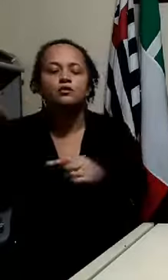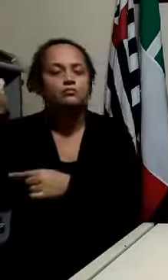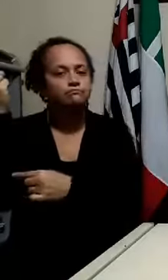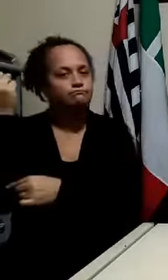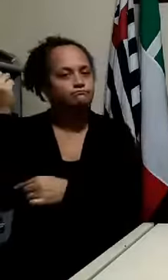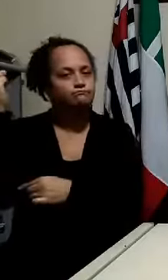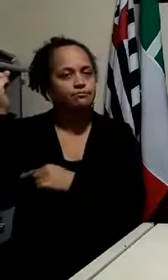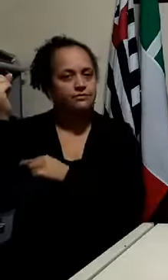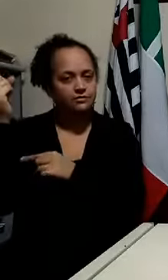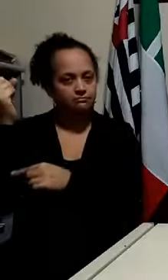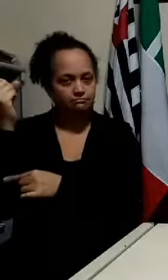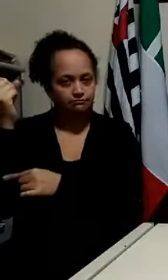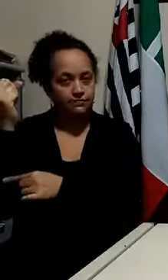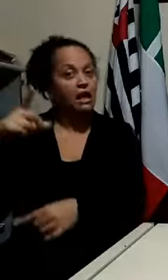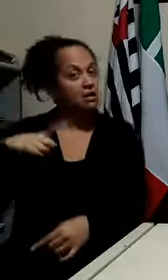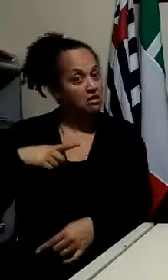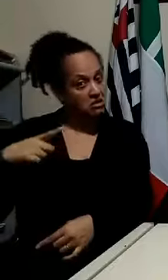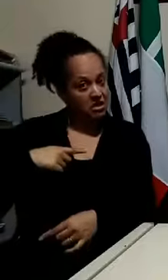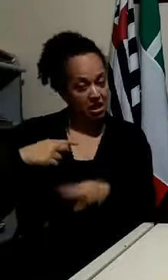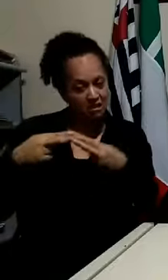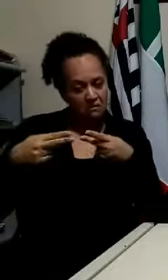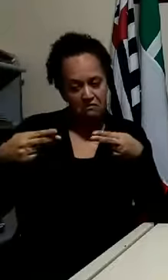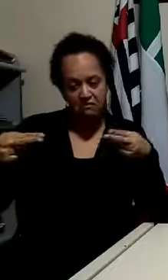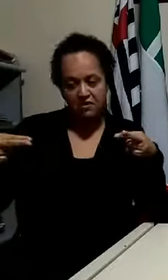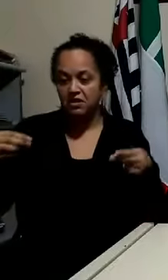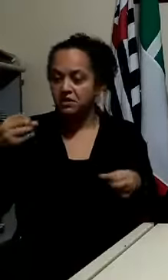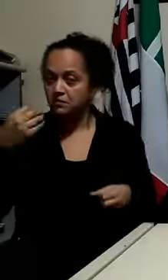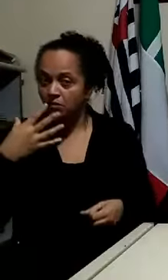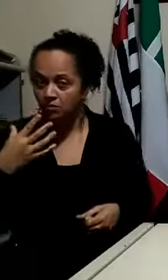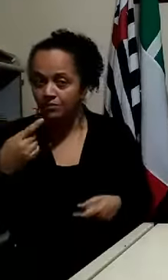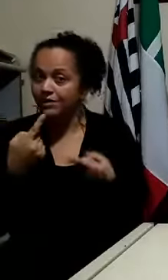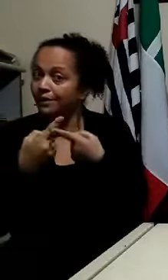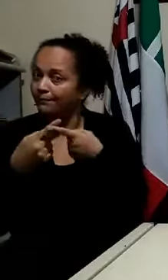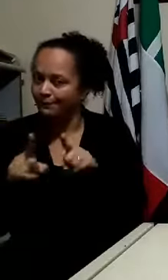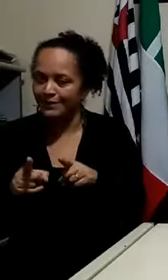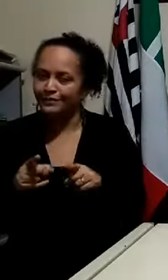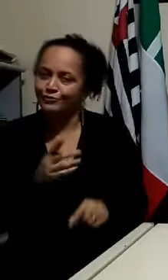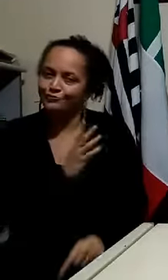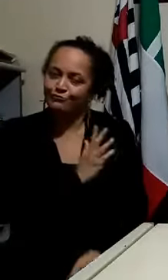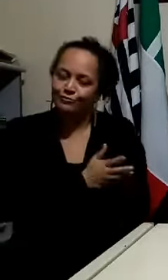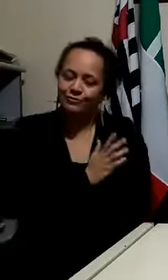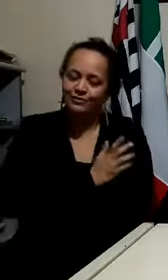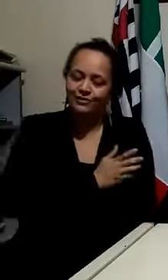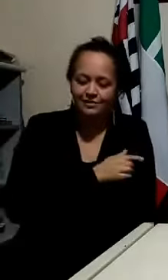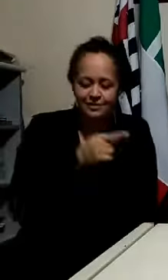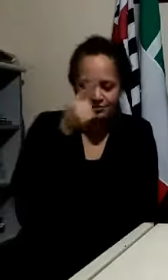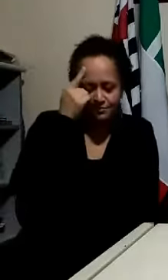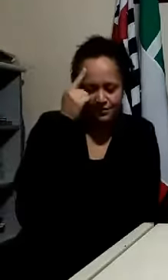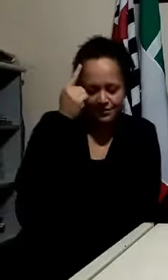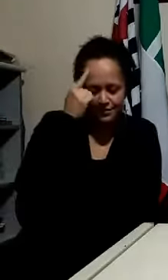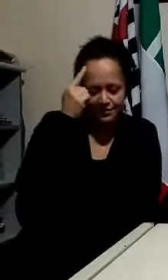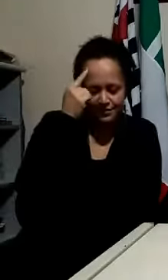tinha muitas qualidades. Mas o coração dele estava preso, né, nesses espinhos da ganância,